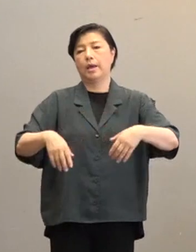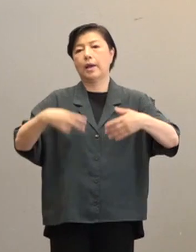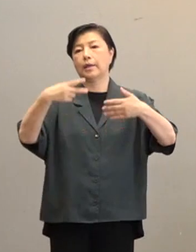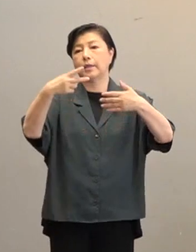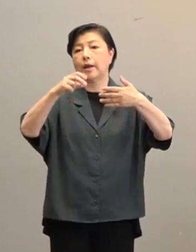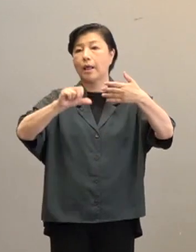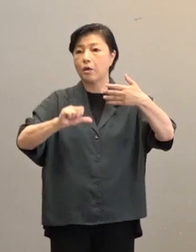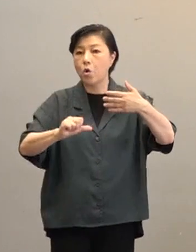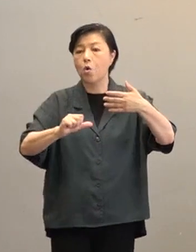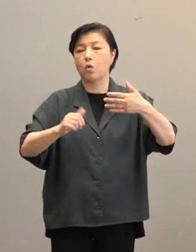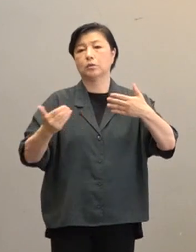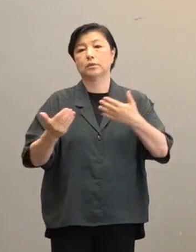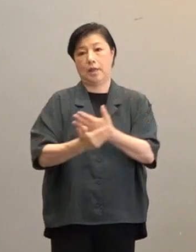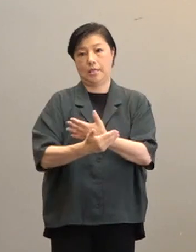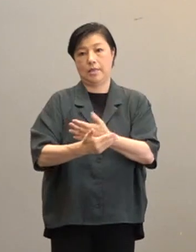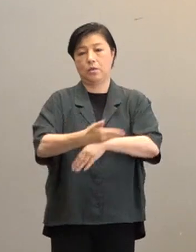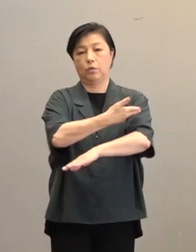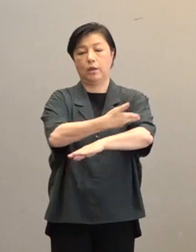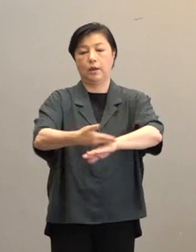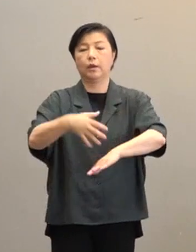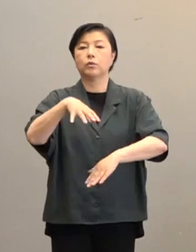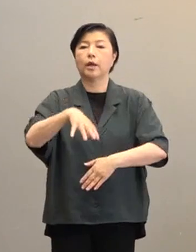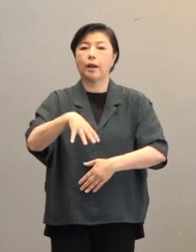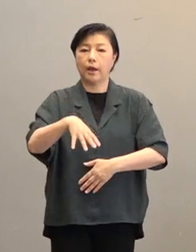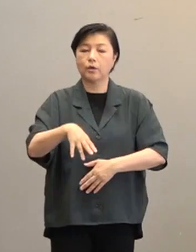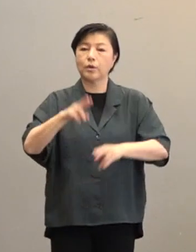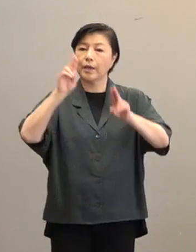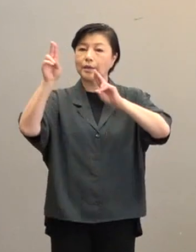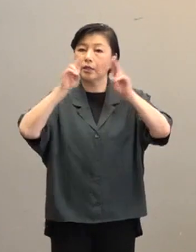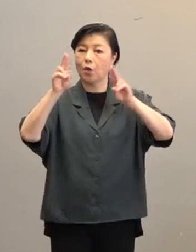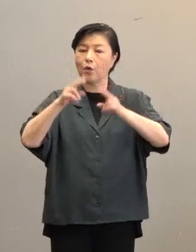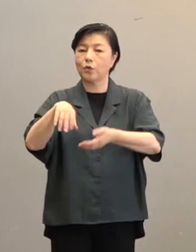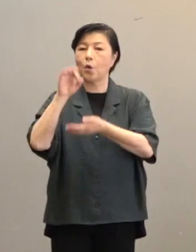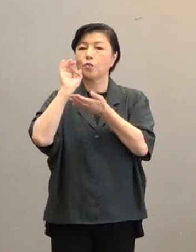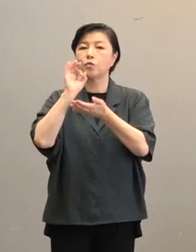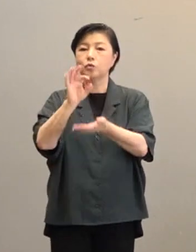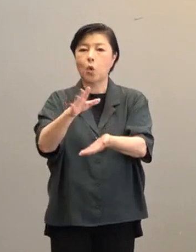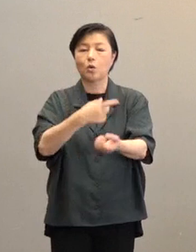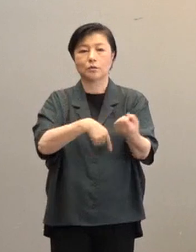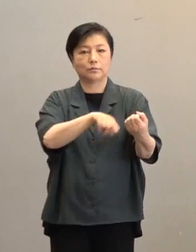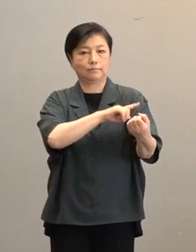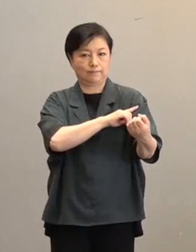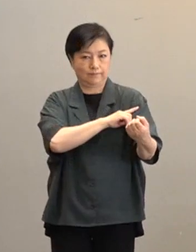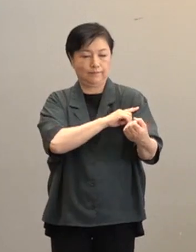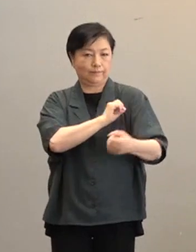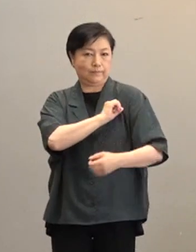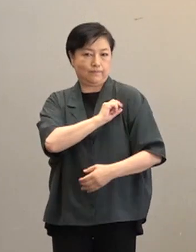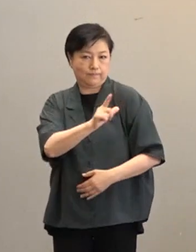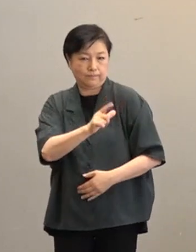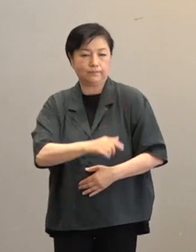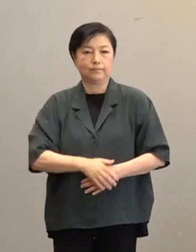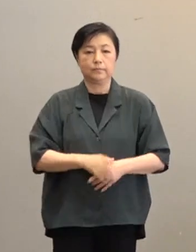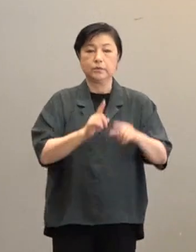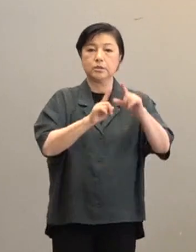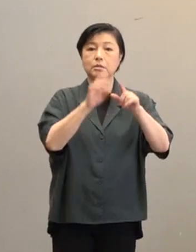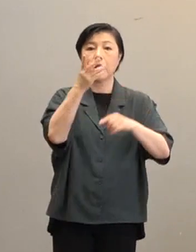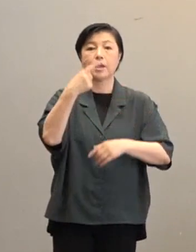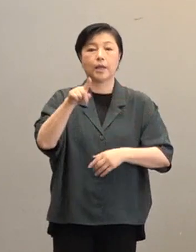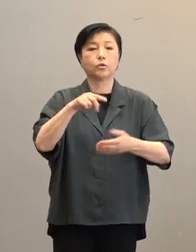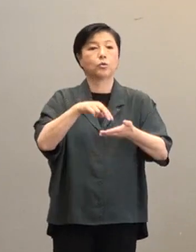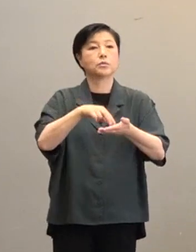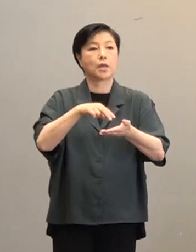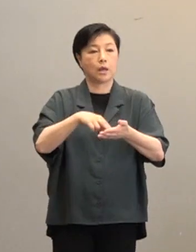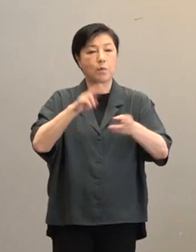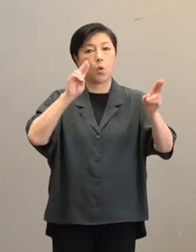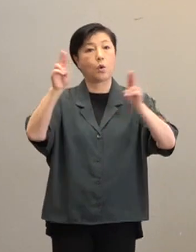ていく、そういう過程の中でですね、それぞれの企業の投資意欲が高まっているということと、我々千葉県としてもですね、企